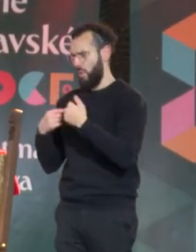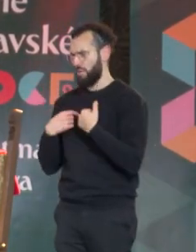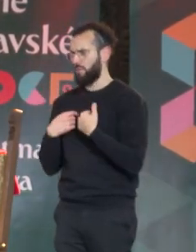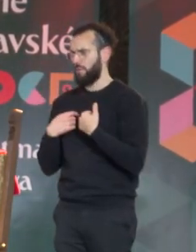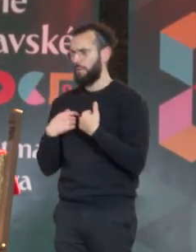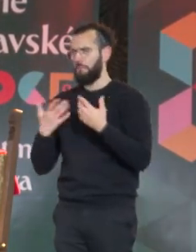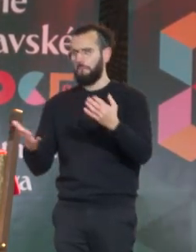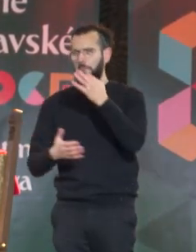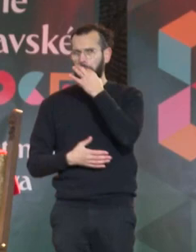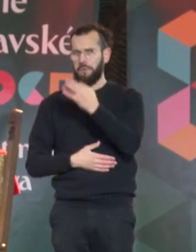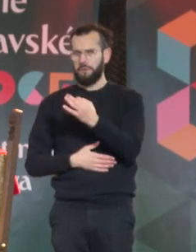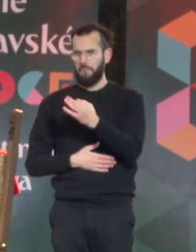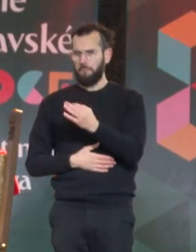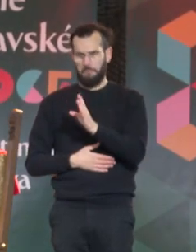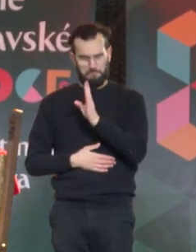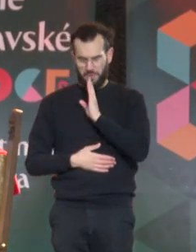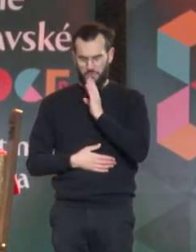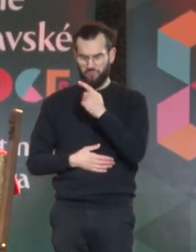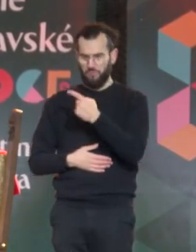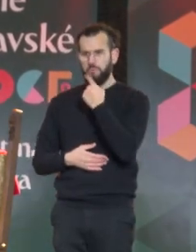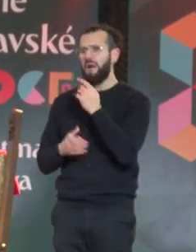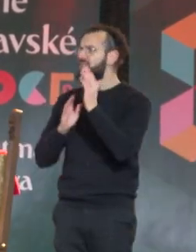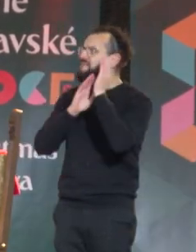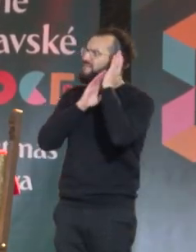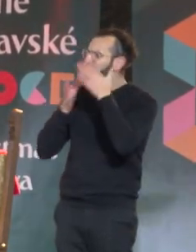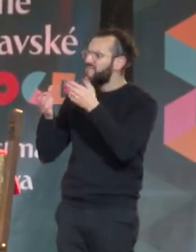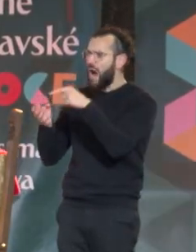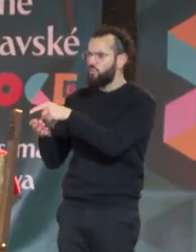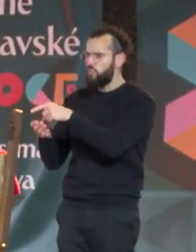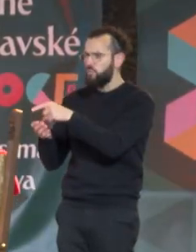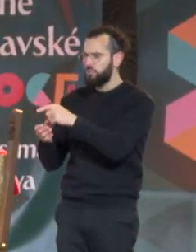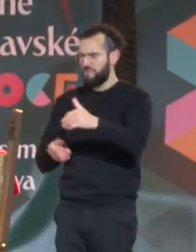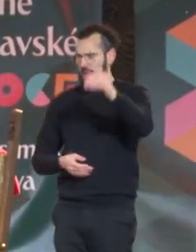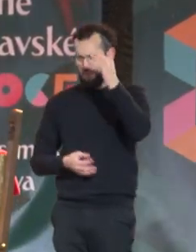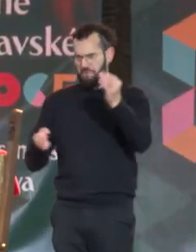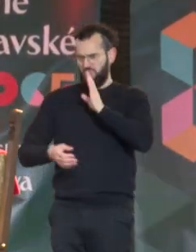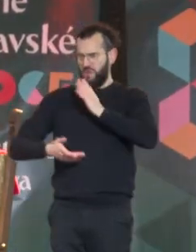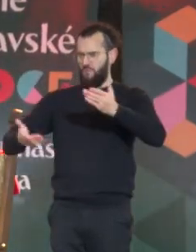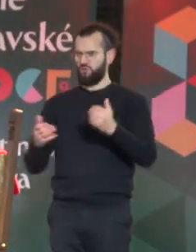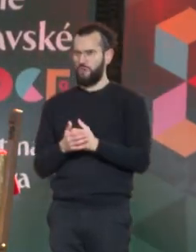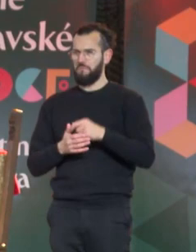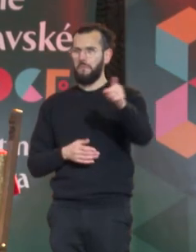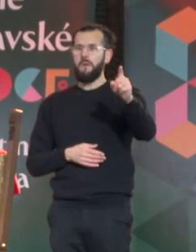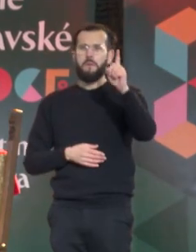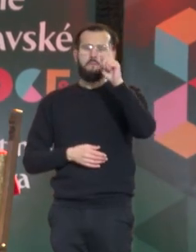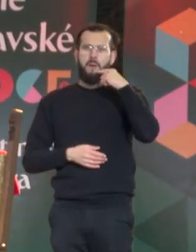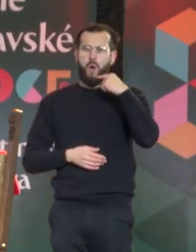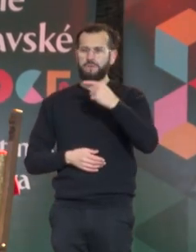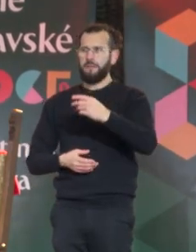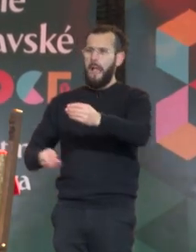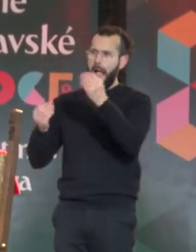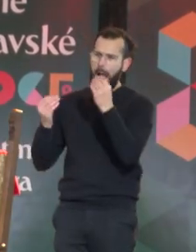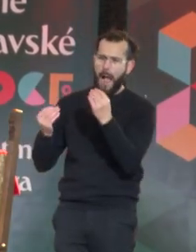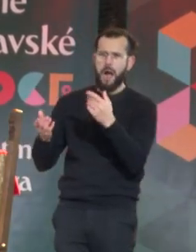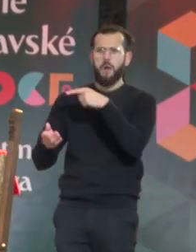nemôžem rozprávať s Vankúšom, aj keď som už veľký? To si mal vidieť, aká prišla prednáška. Že ich chytám